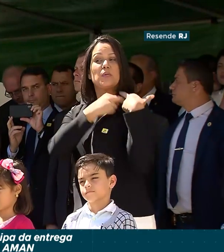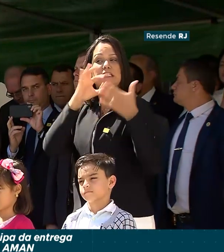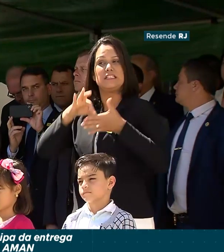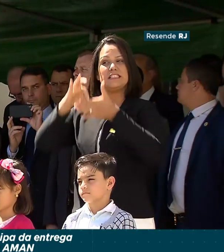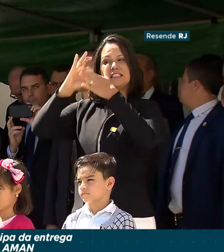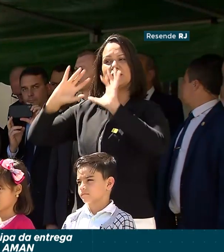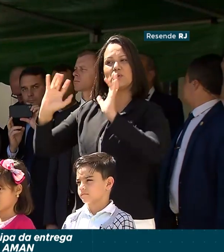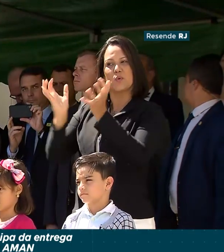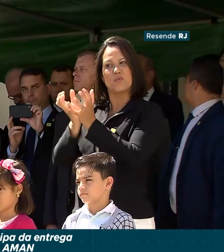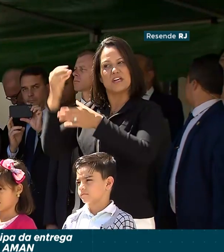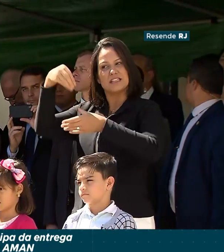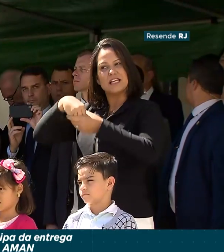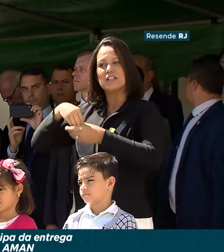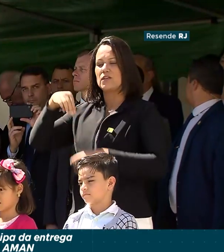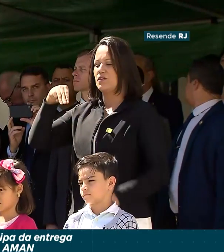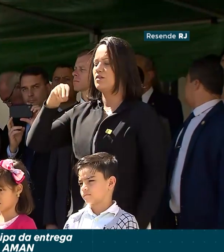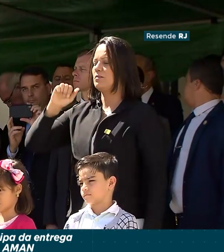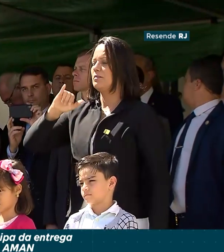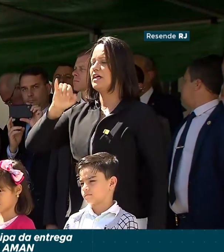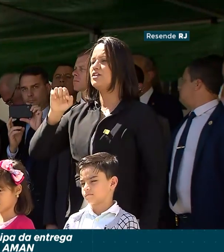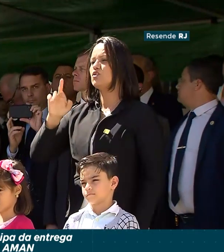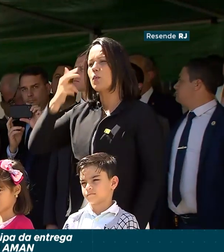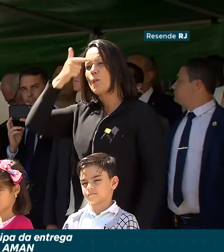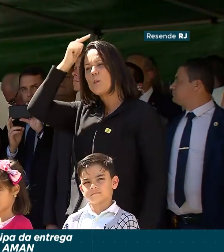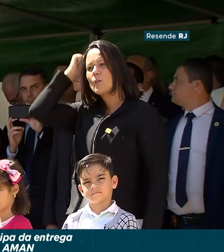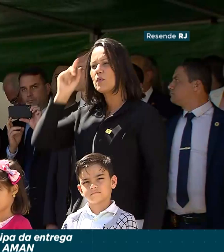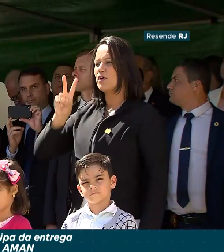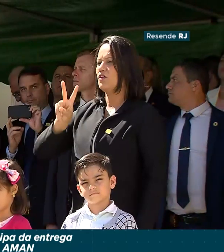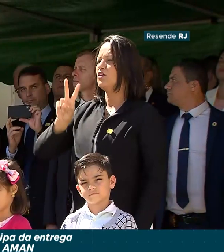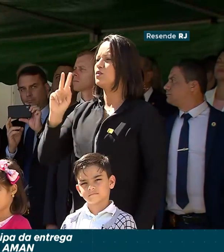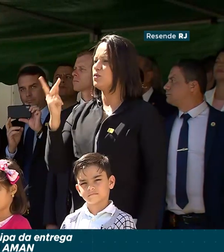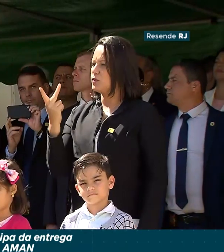Câmara, Major Vitor Hugo,